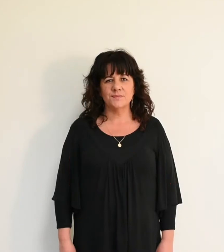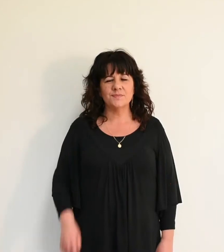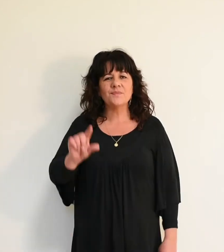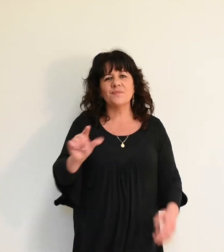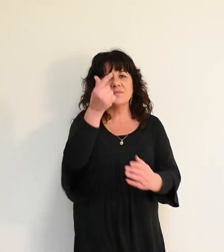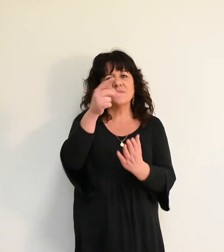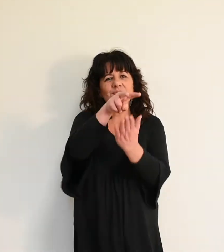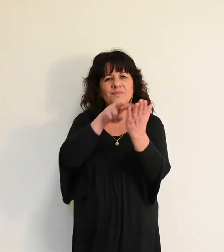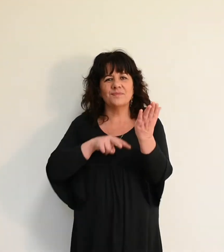Deuxième lecture.